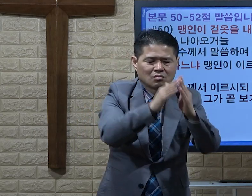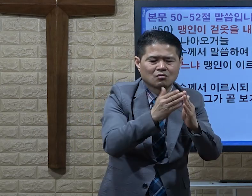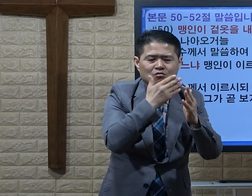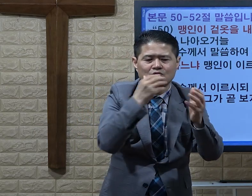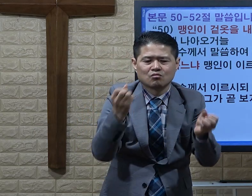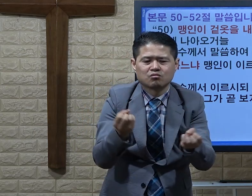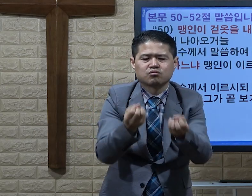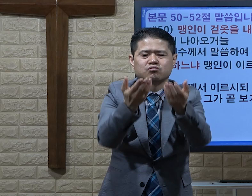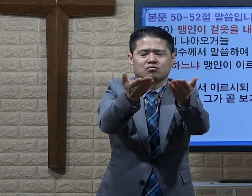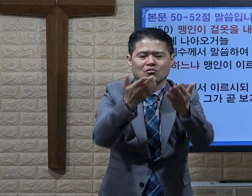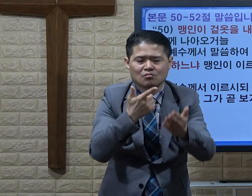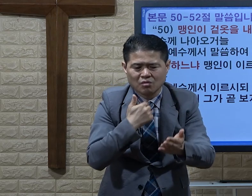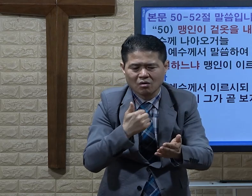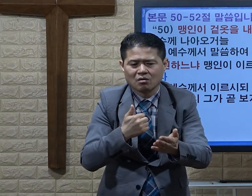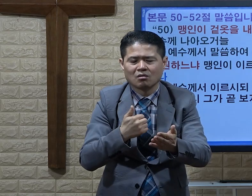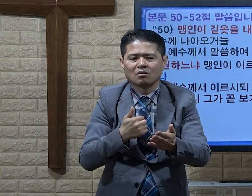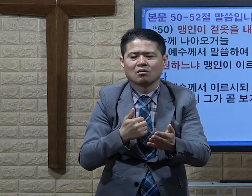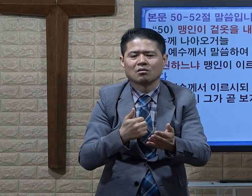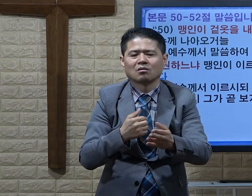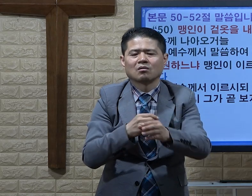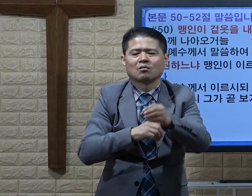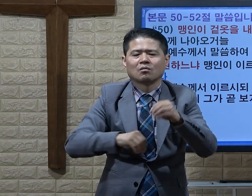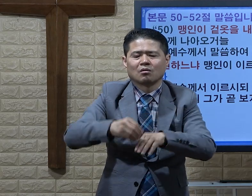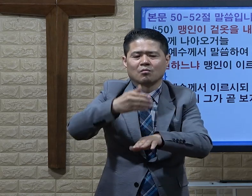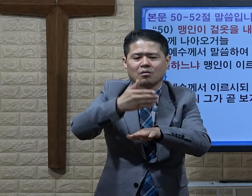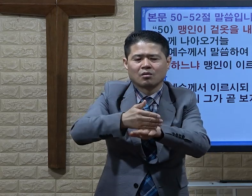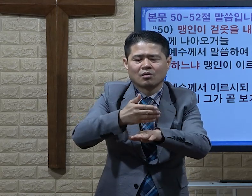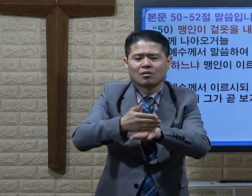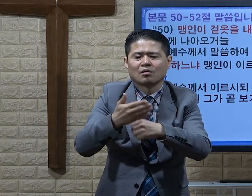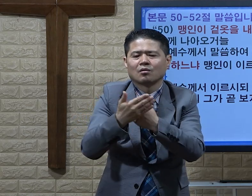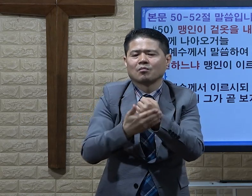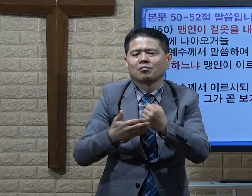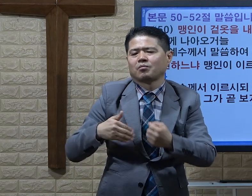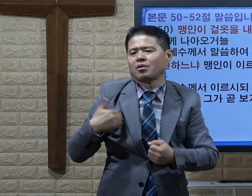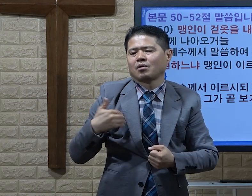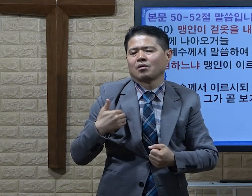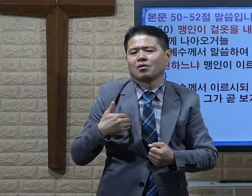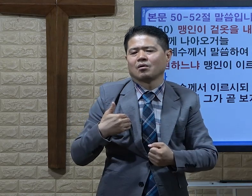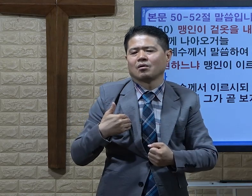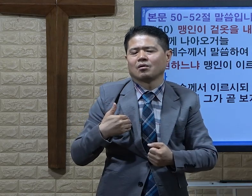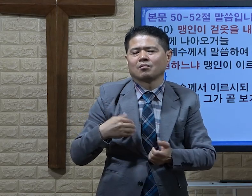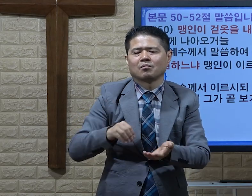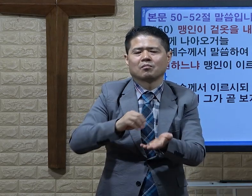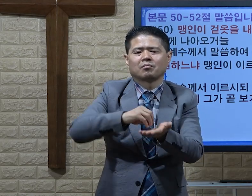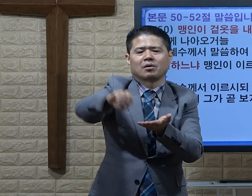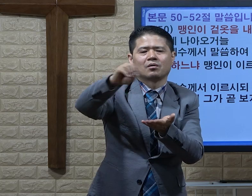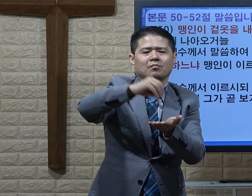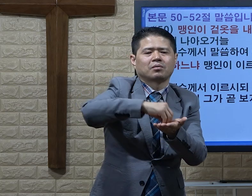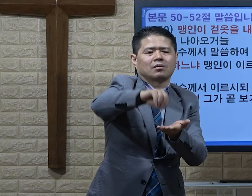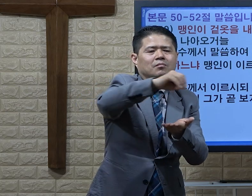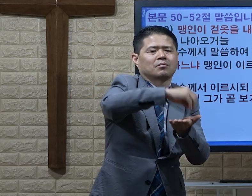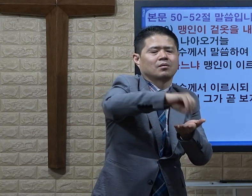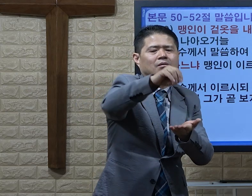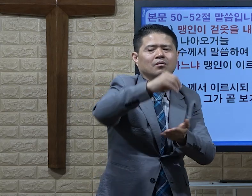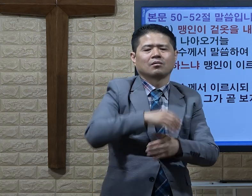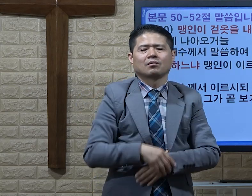모든 개인 화복에 감사하는 그런 은혜를 모른다면, 이렇게 나가 떨어져